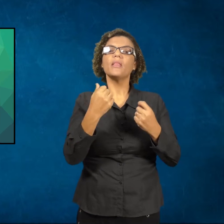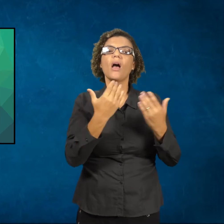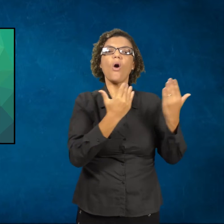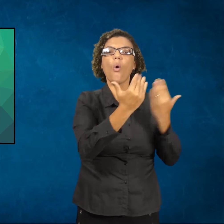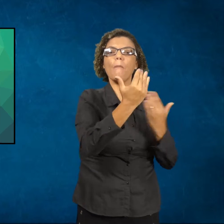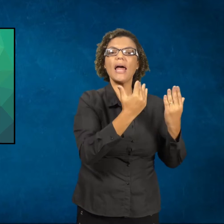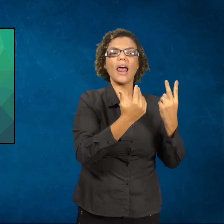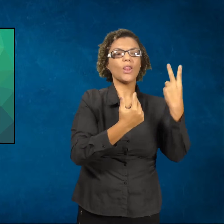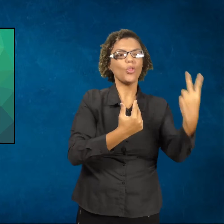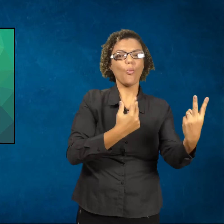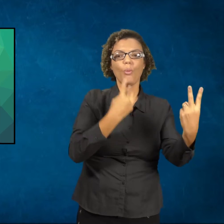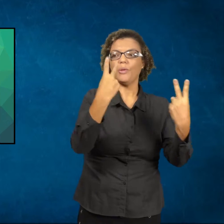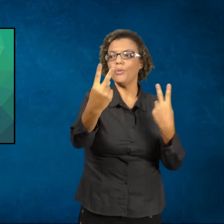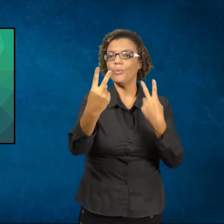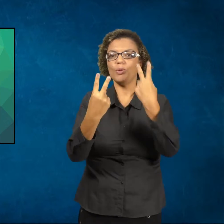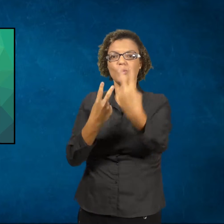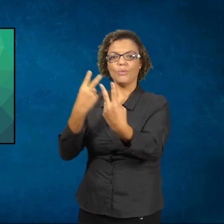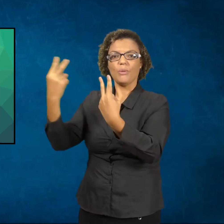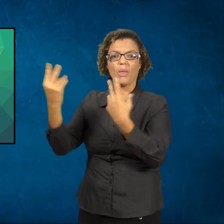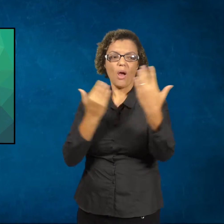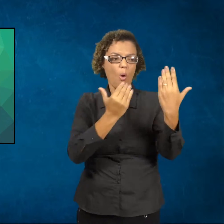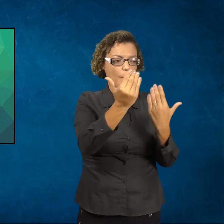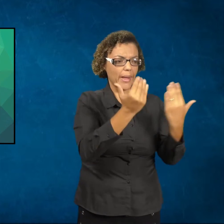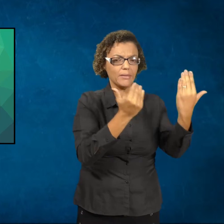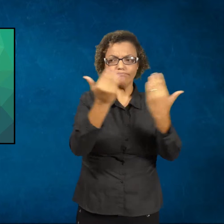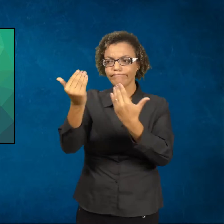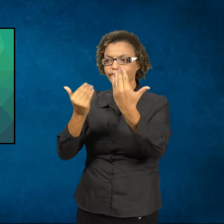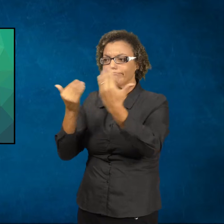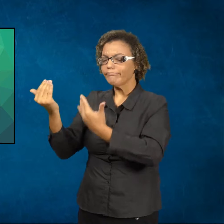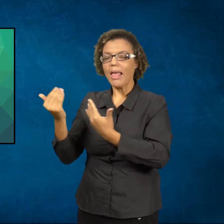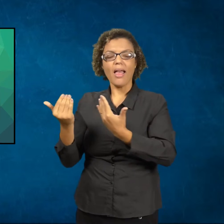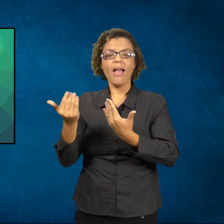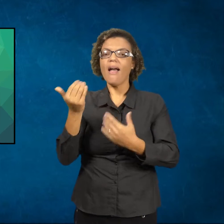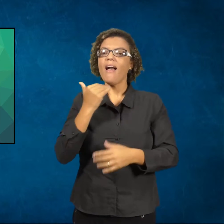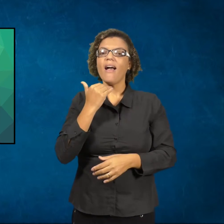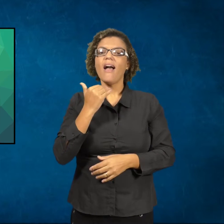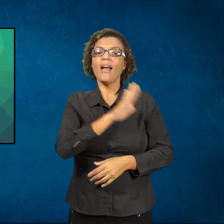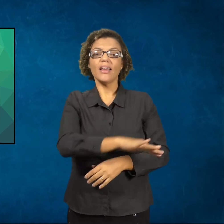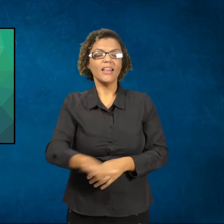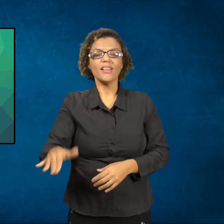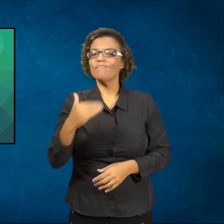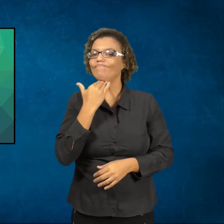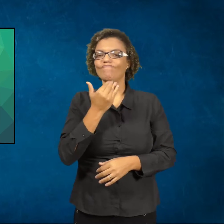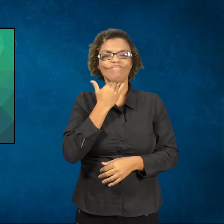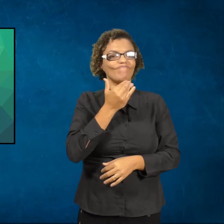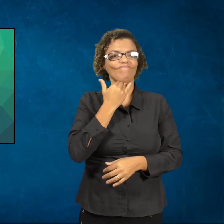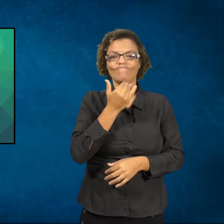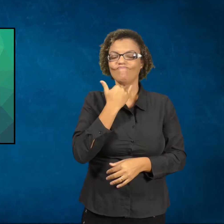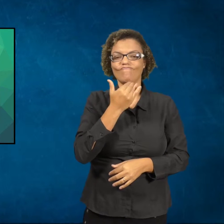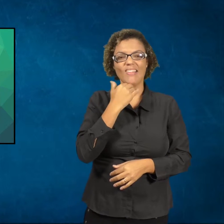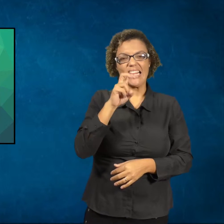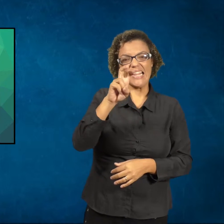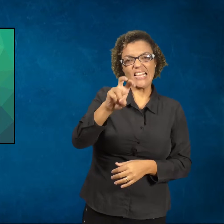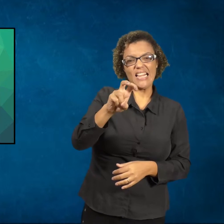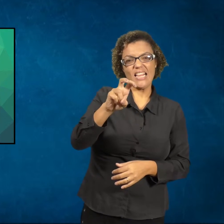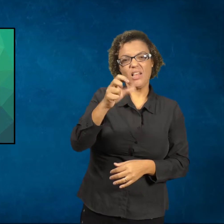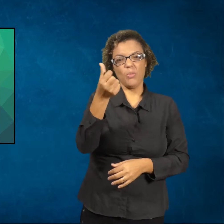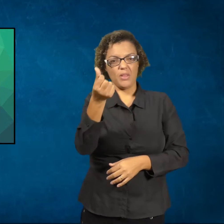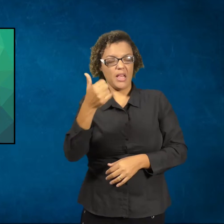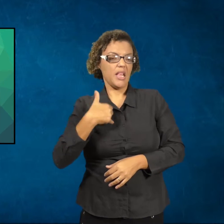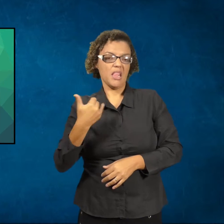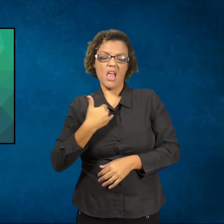2 a 2. Uma criança que pensa só a partir de si, ela não vai conseguir responder isso. E ela vai dar uma